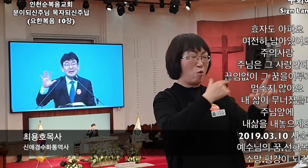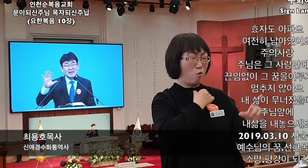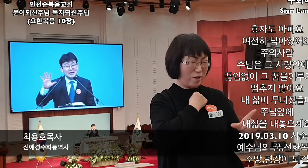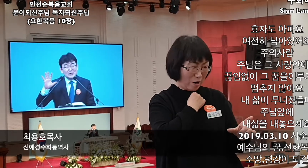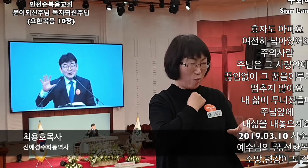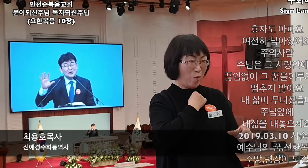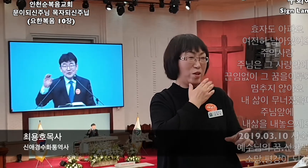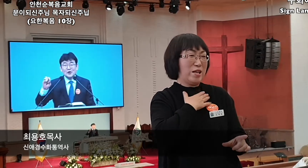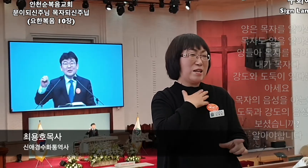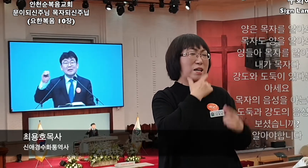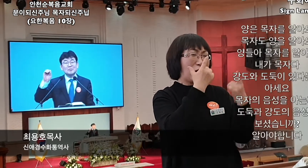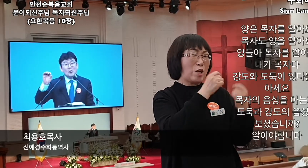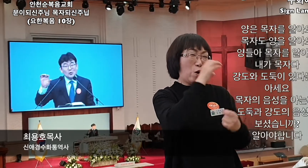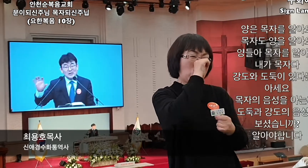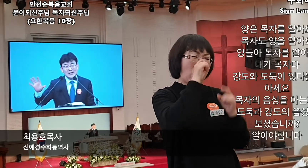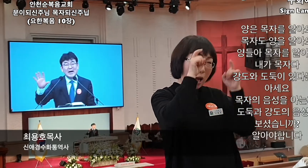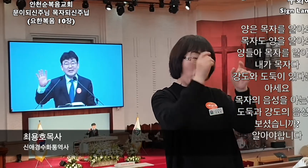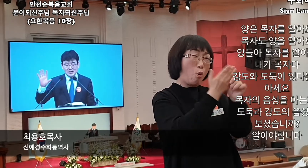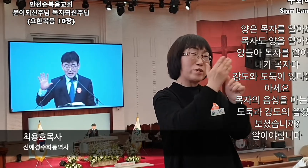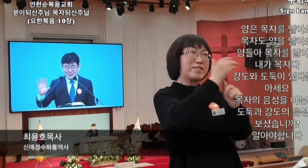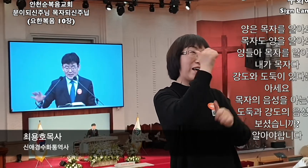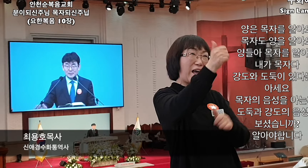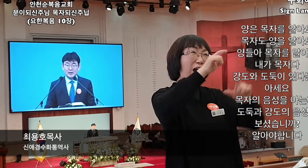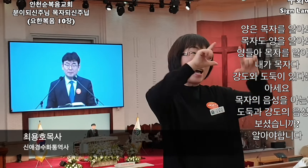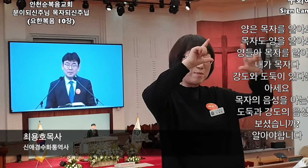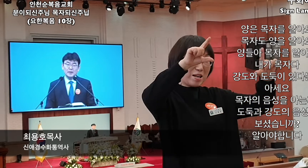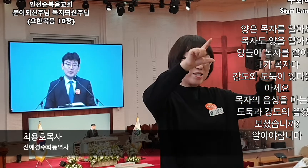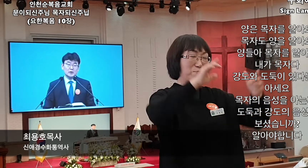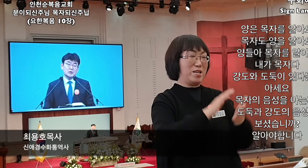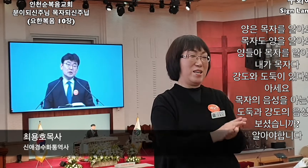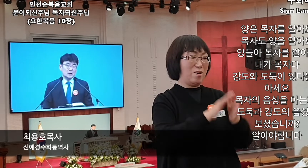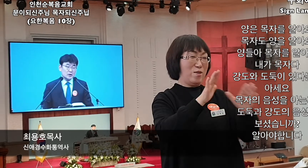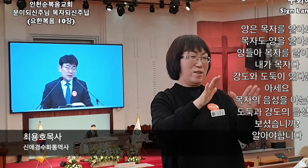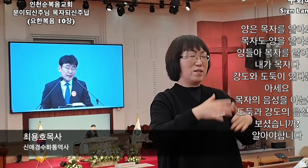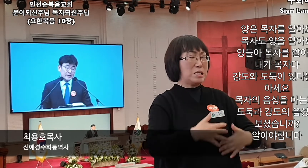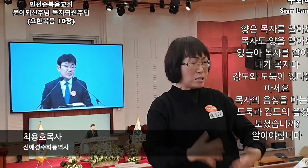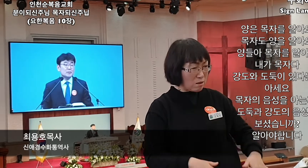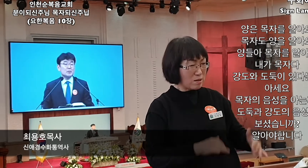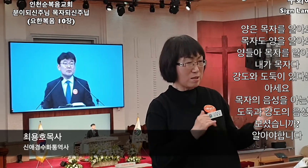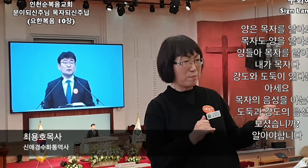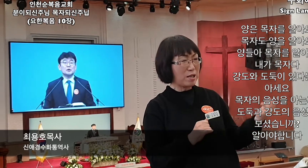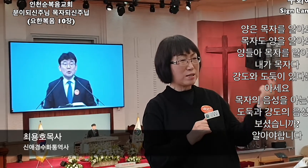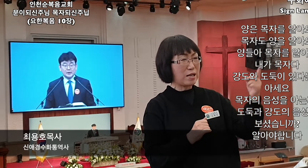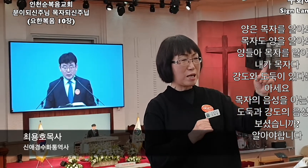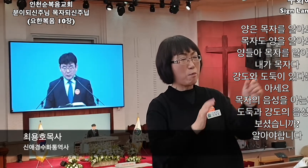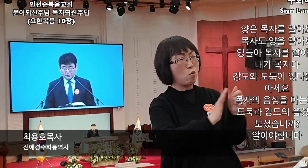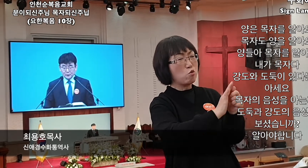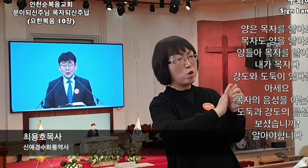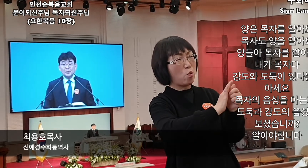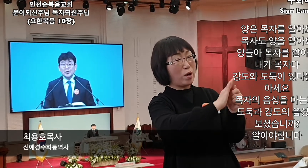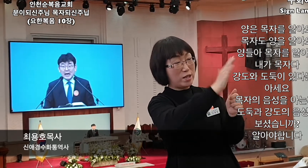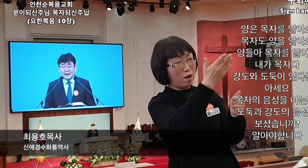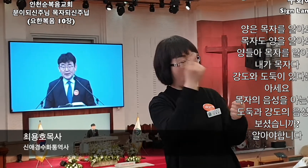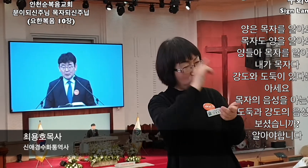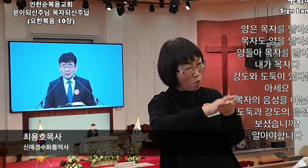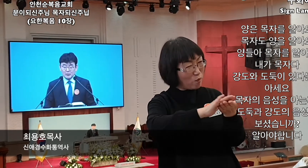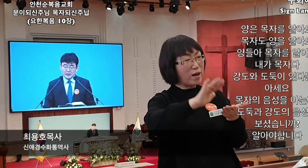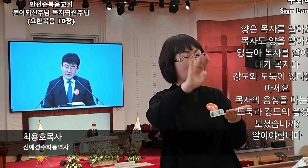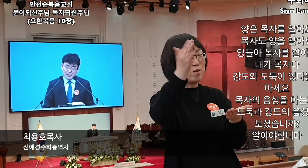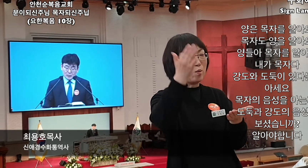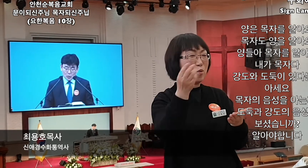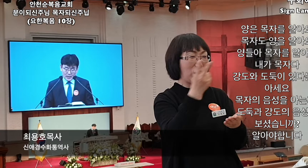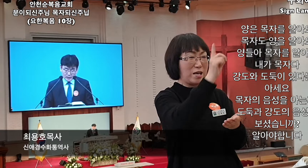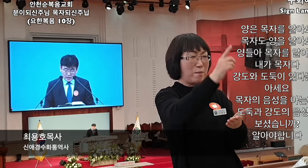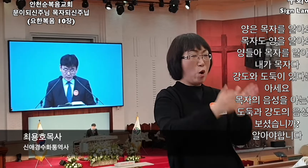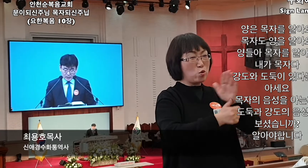원한다. 라는 그런 선한 목자다 하시는 이 말씀이 여기 지쳐있는 이들에게 다시 한번 위로가 되고 또 평강이 되고